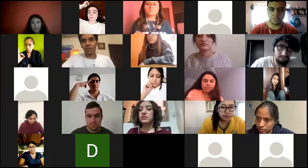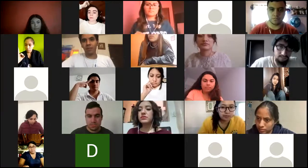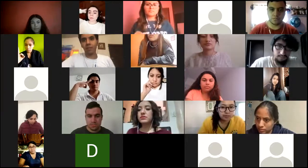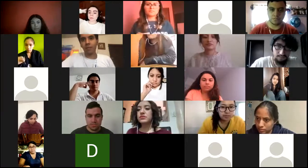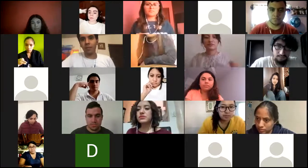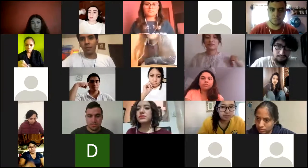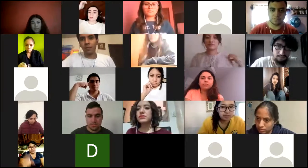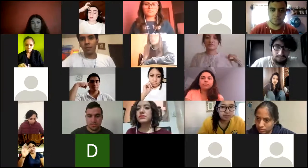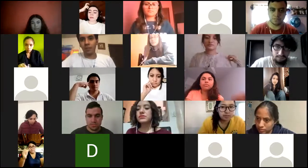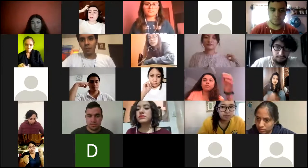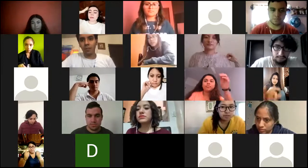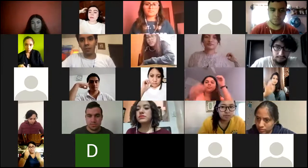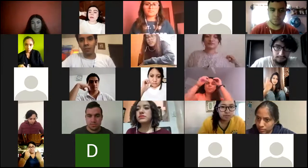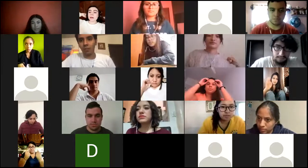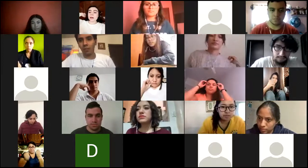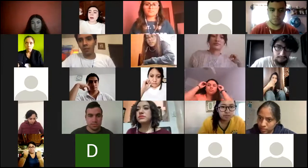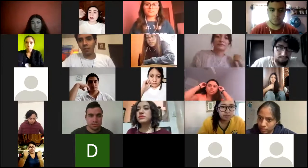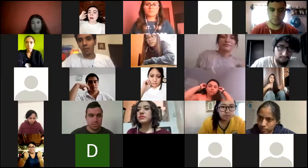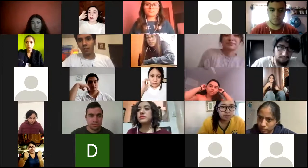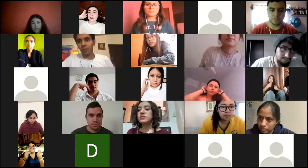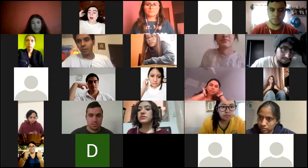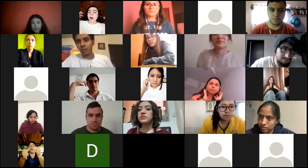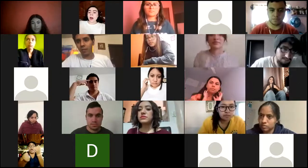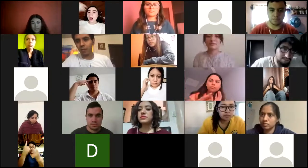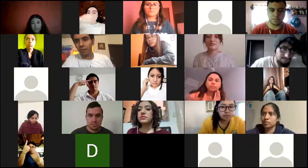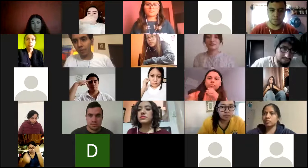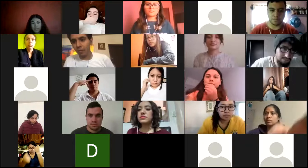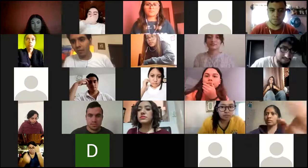algunos. Otra vez.